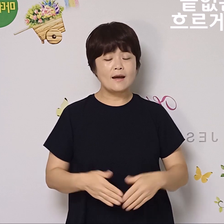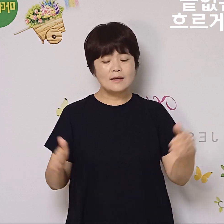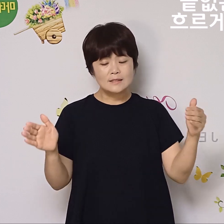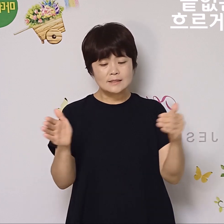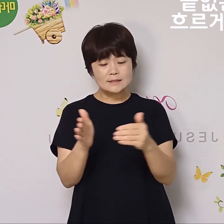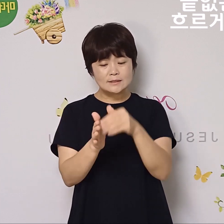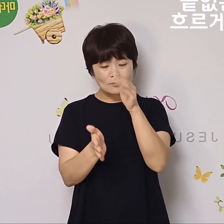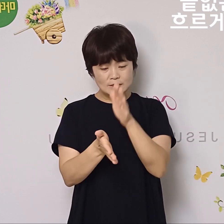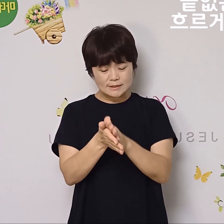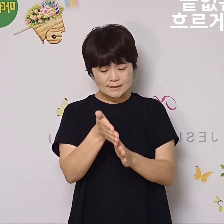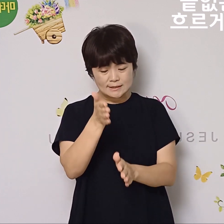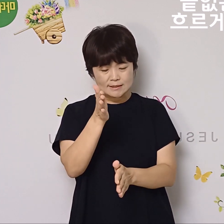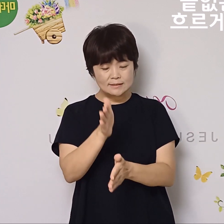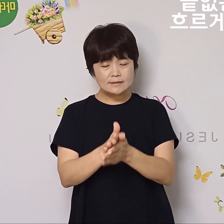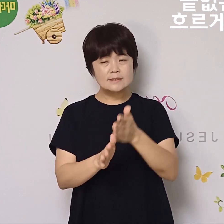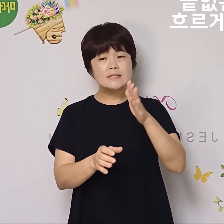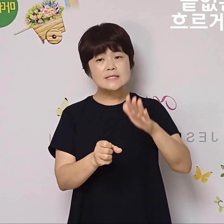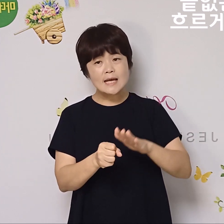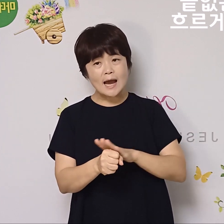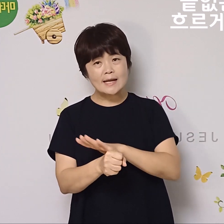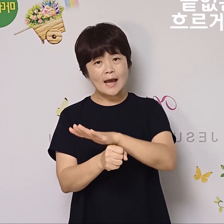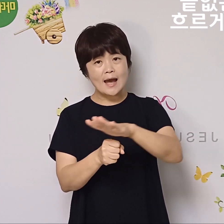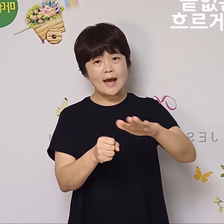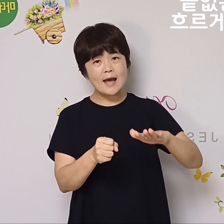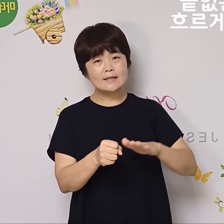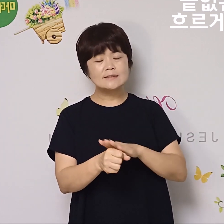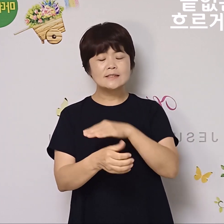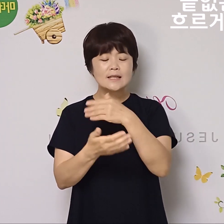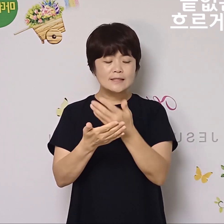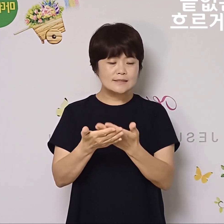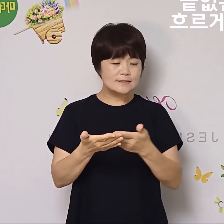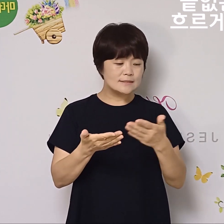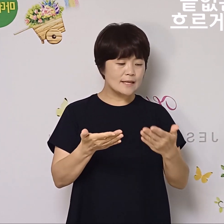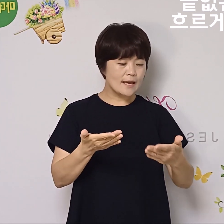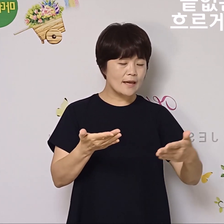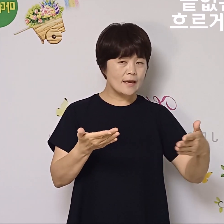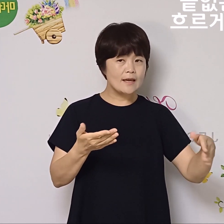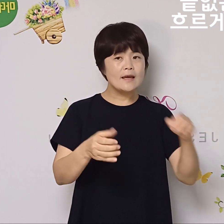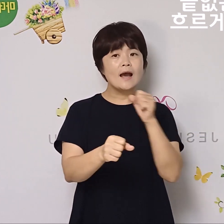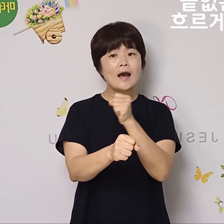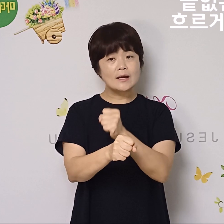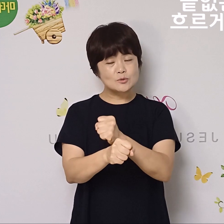연결합니다. 끝없는 사랑 흐르게 하소서.